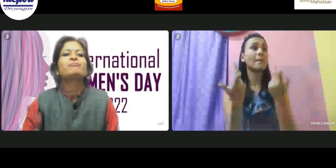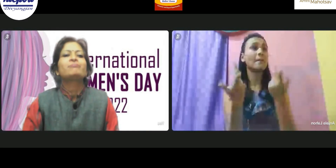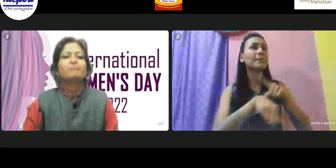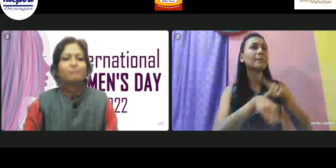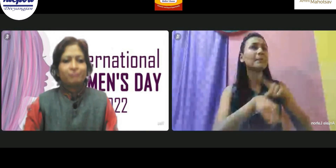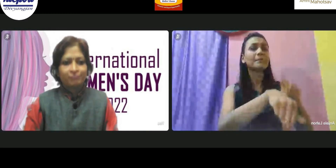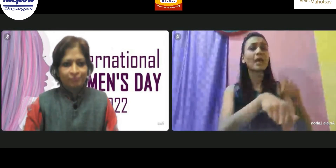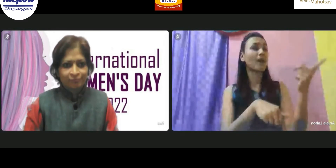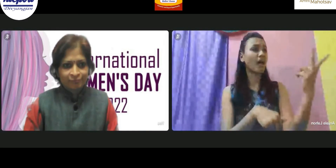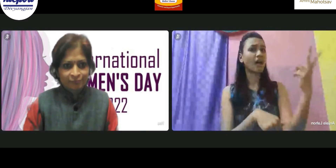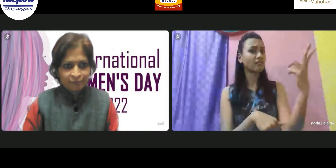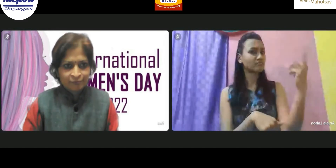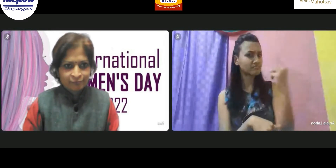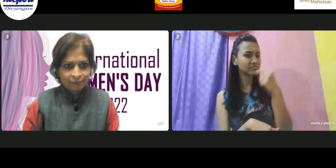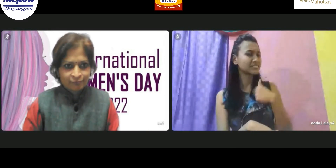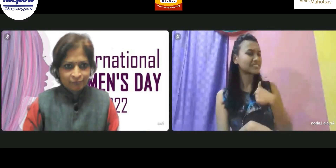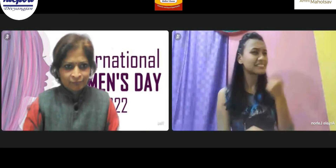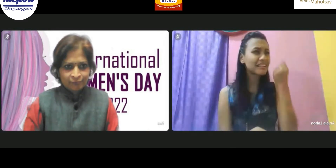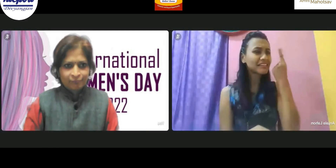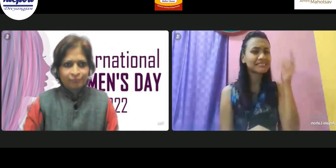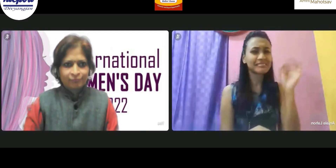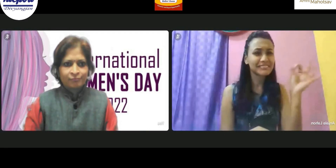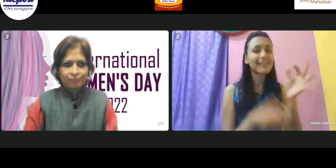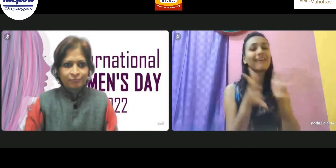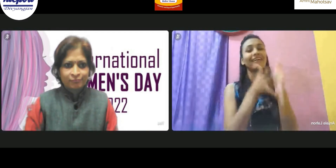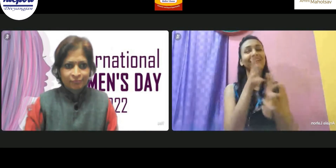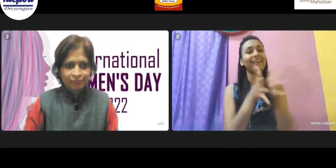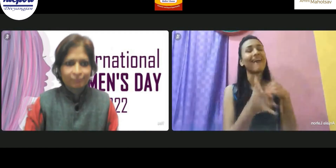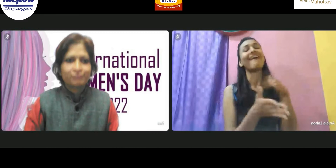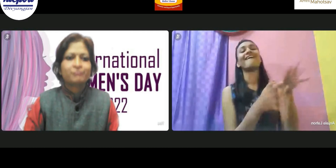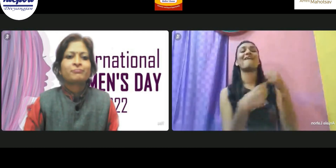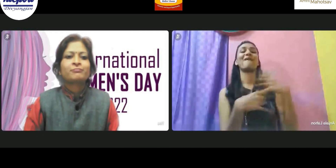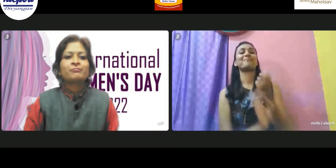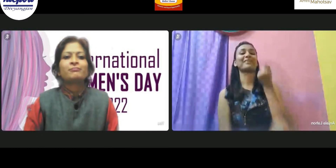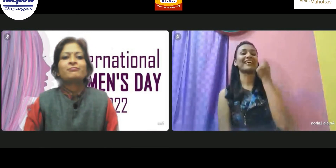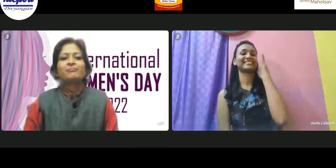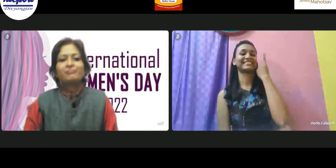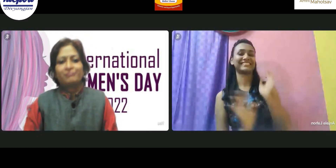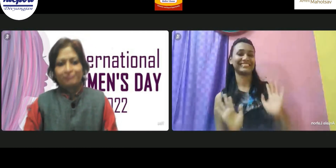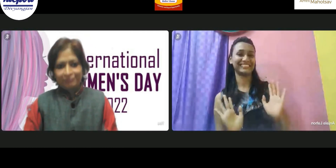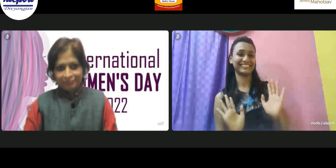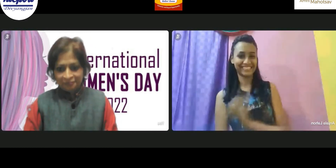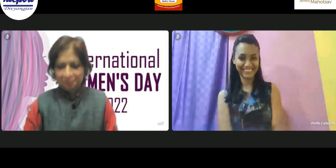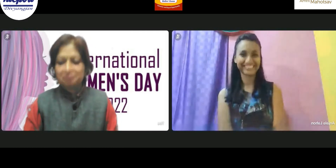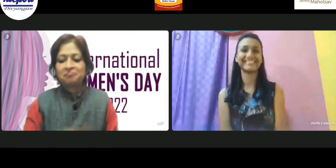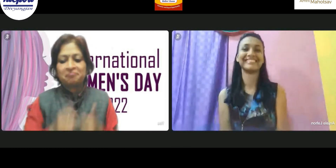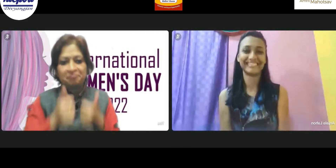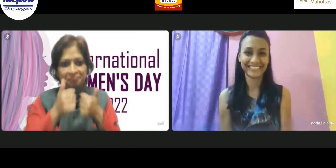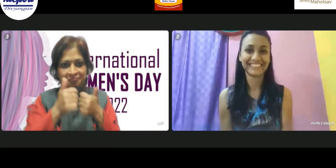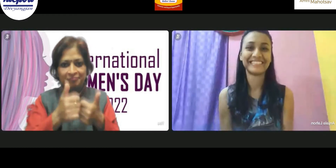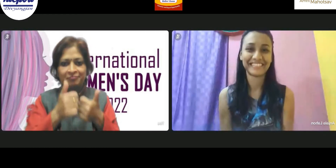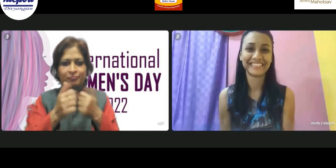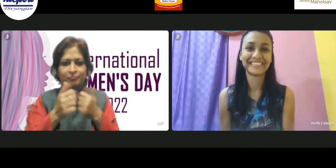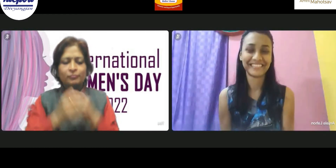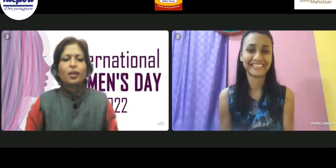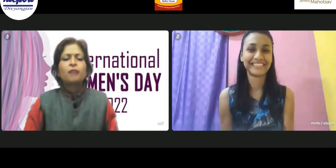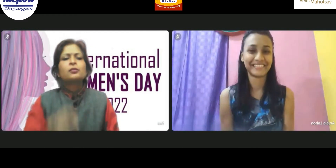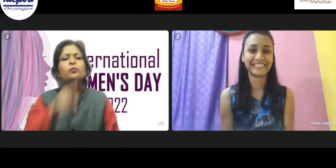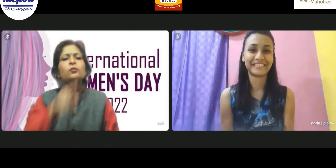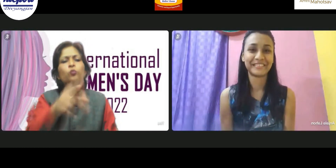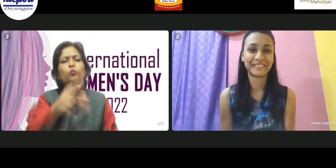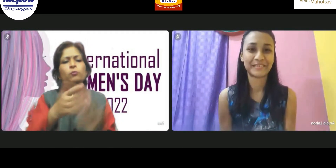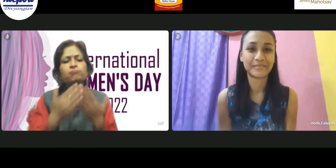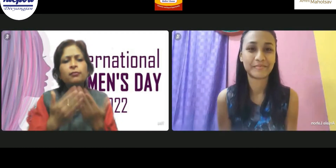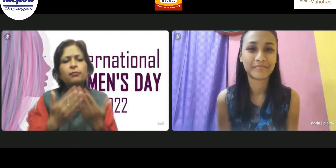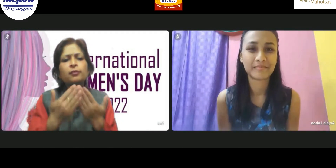में बातचीत करता है? हाँ, मेरा भाई बोल के मुझसे बात करता है, जब कुछ समझ में नहीं आता तो सांकेतिक भाषा में